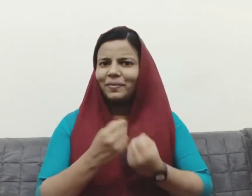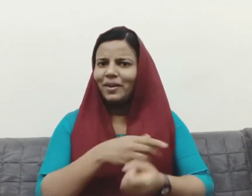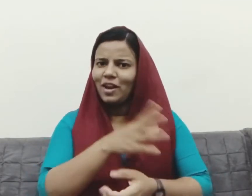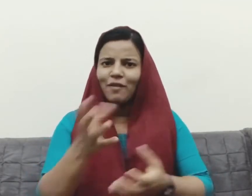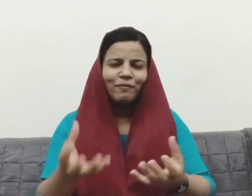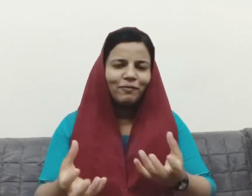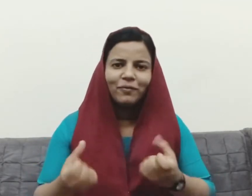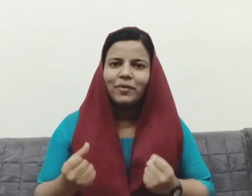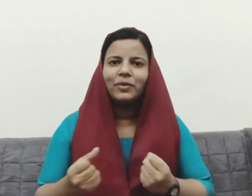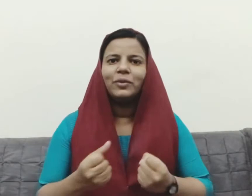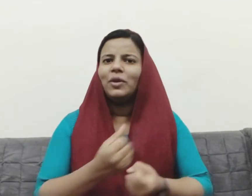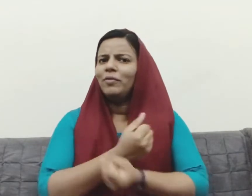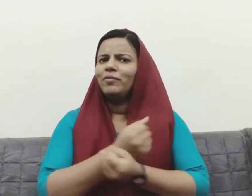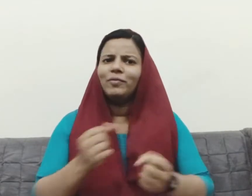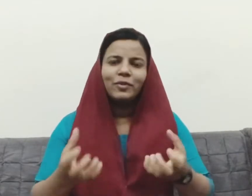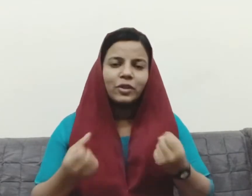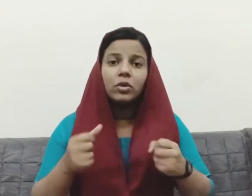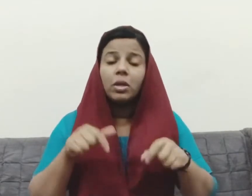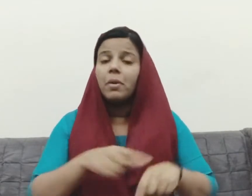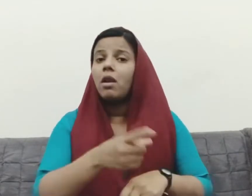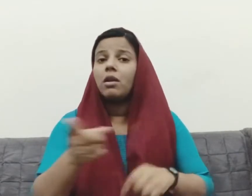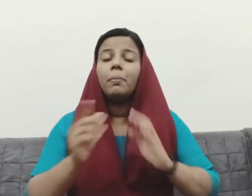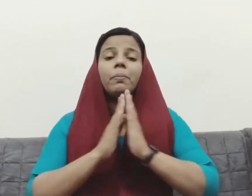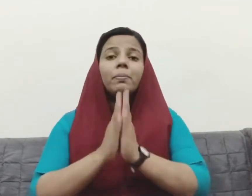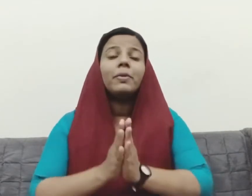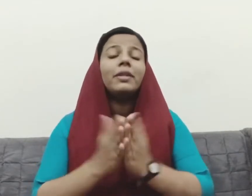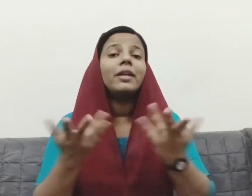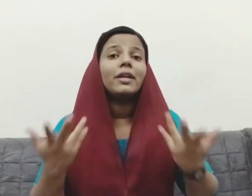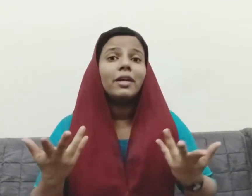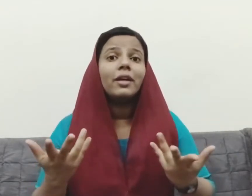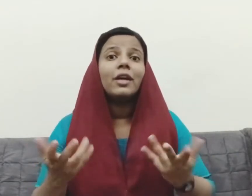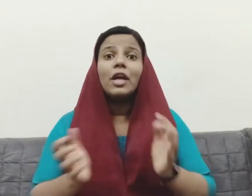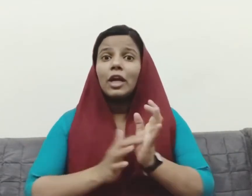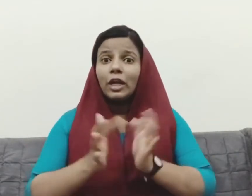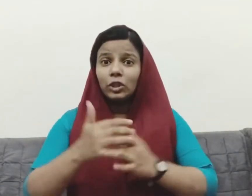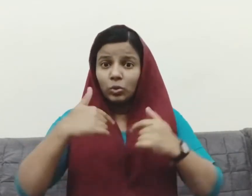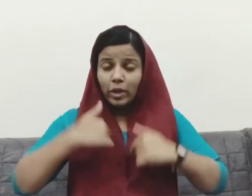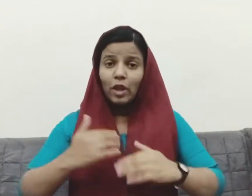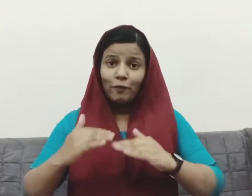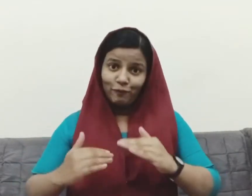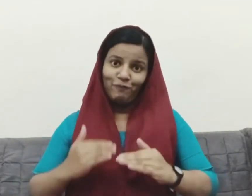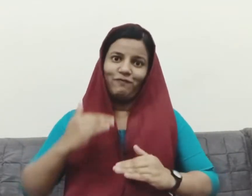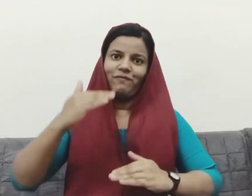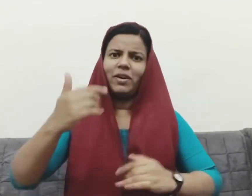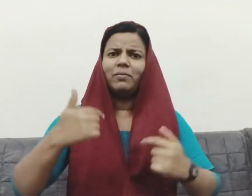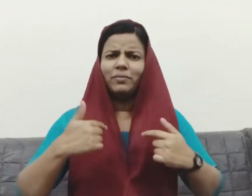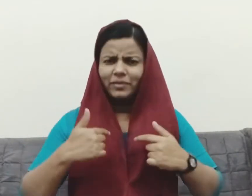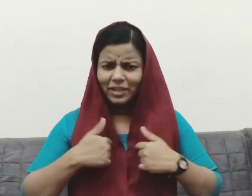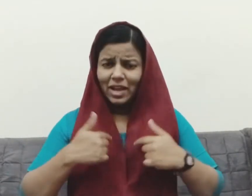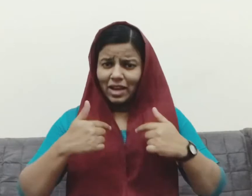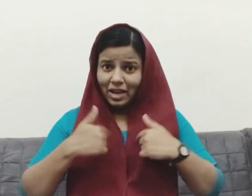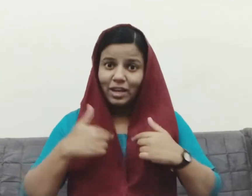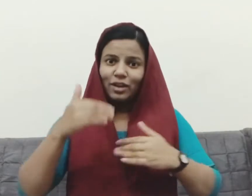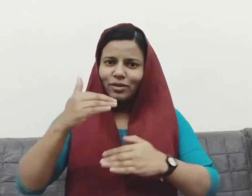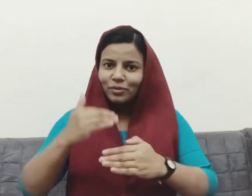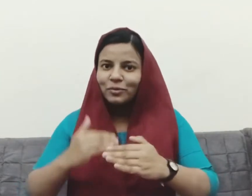രക്ഷിക്കപ്പെട്ട, ആമേൻ, എൻ്റെയും നിങ്ങളുടെയും പ്രാർത്ഥന ഇതായിരിക്കണം, എൻ്റെ കർത്താവ് എന്നിൽ വളരണം, ഞാനോ എന്നിൽ കുറയണം.